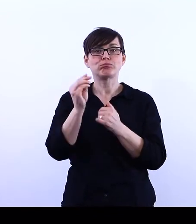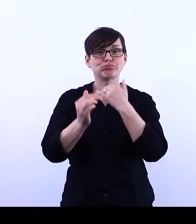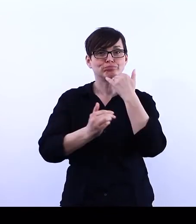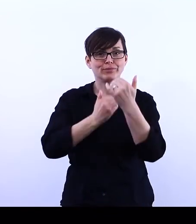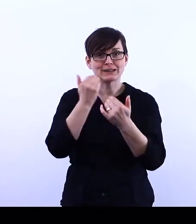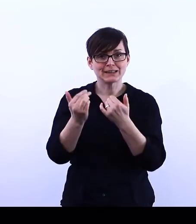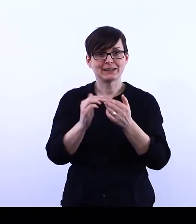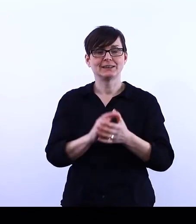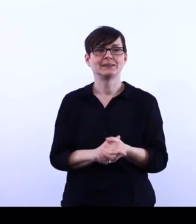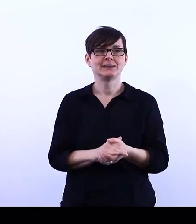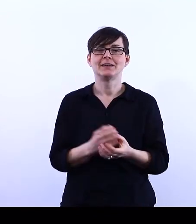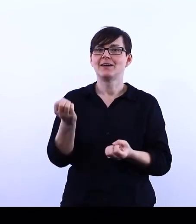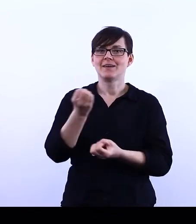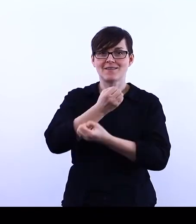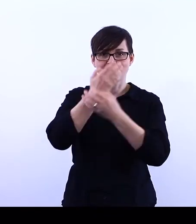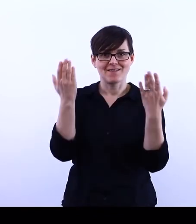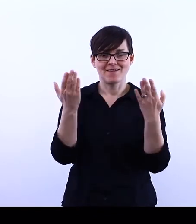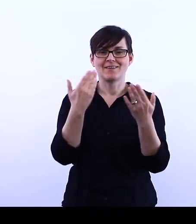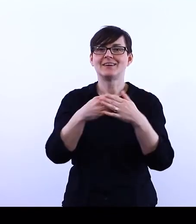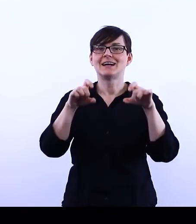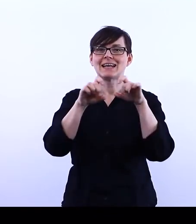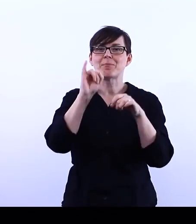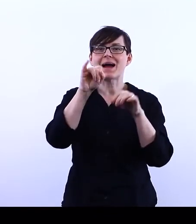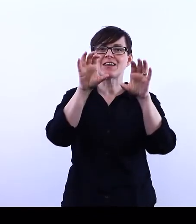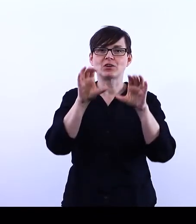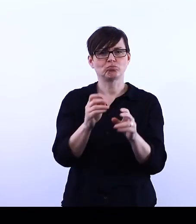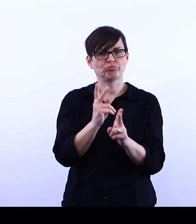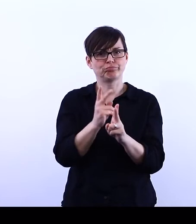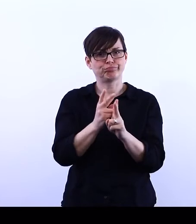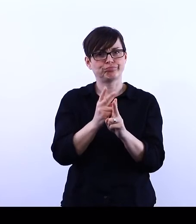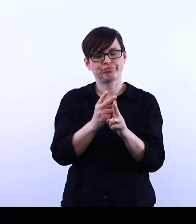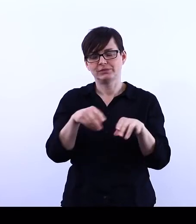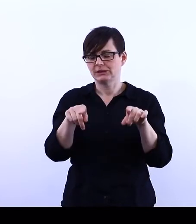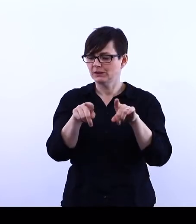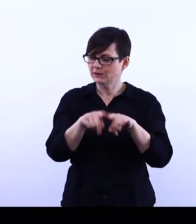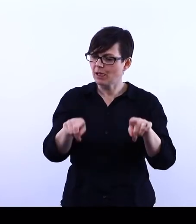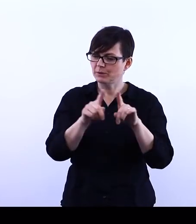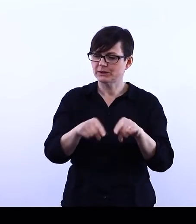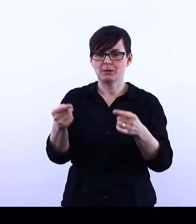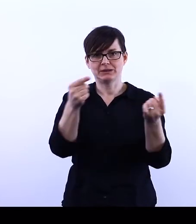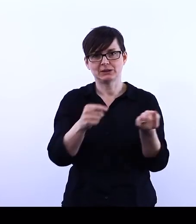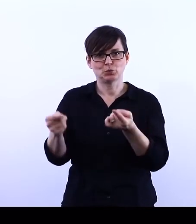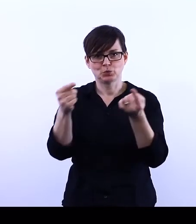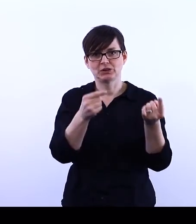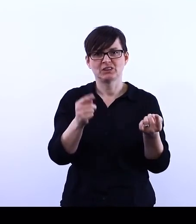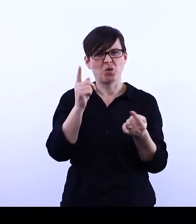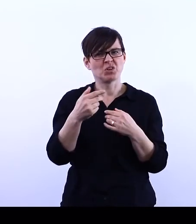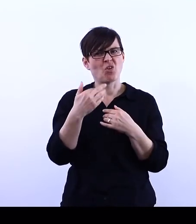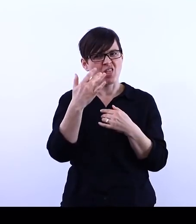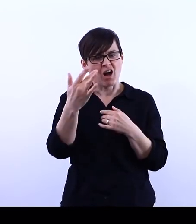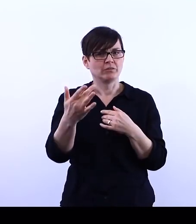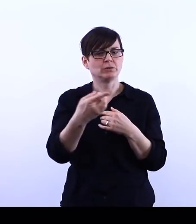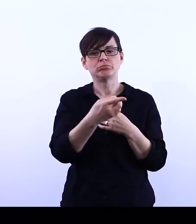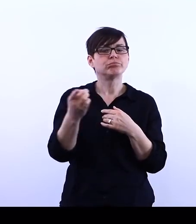dass es natürlich die Infrastrukturfrage immer wieder auftaucht. Das wird uns eine Weile noch begleiten, denke ich. Es